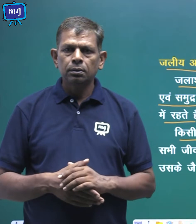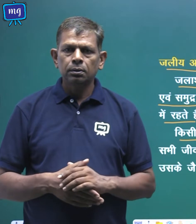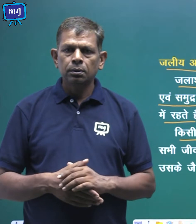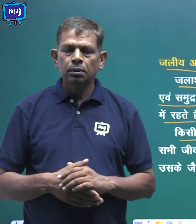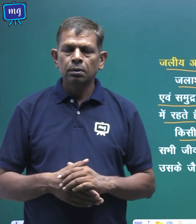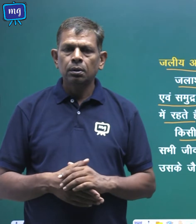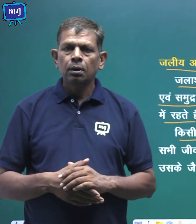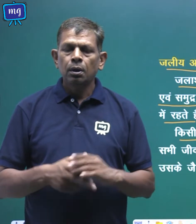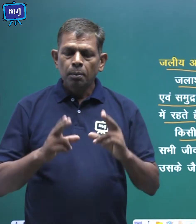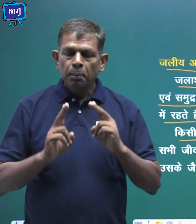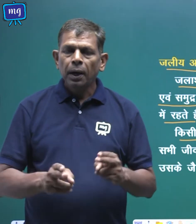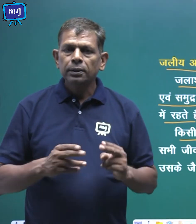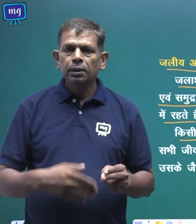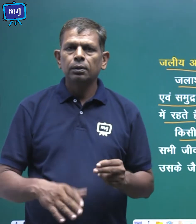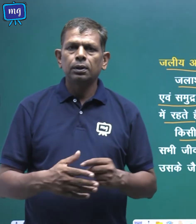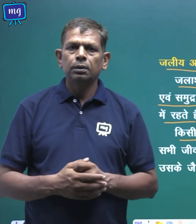पाए जाने वाले